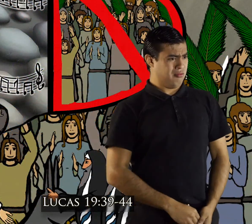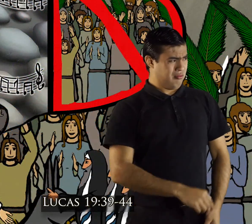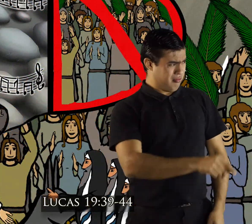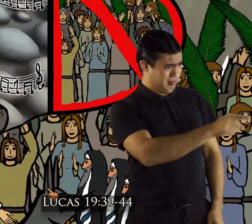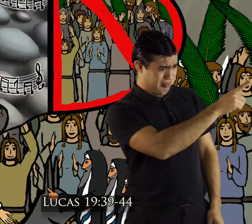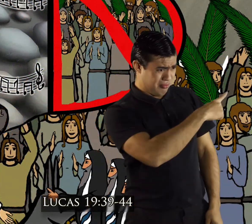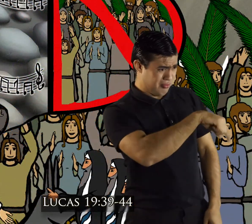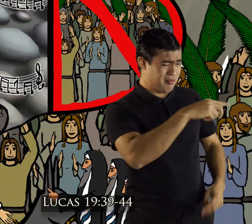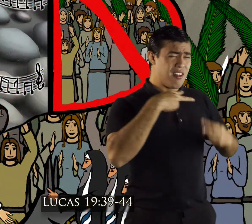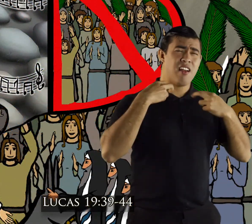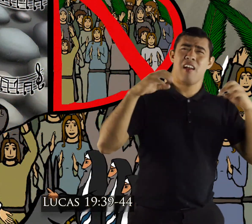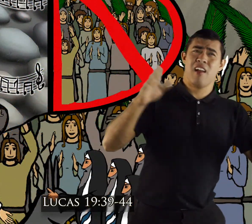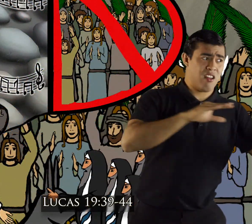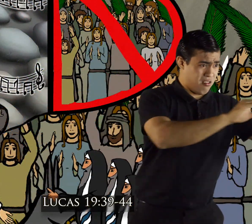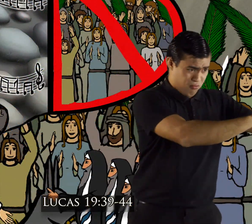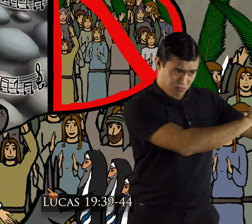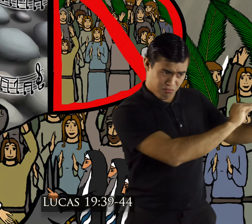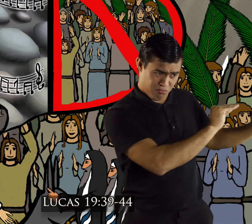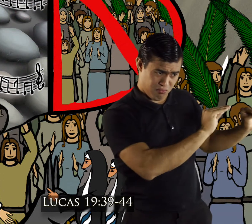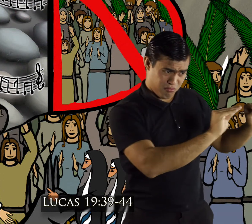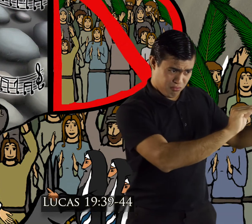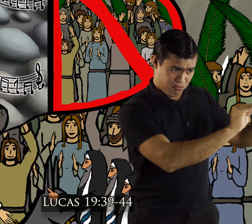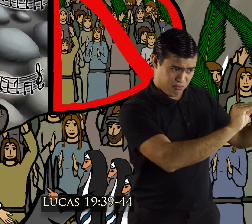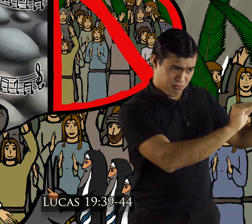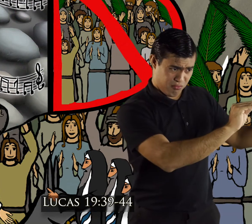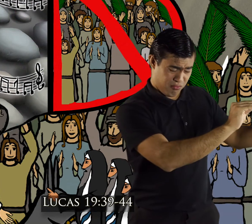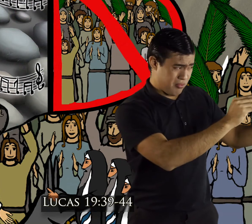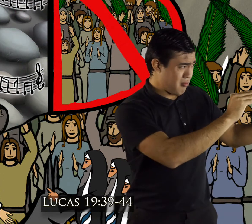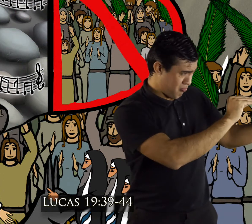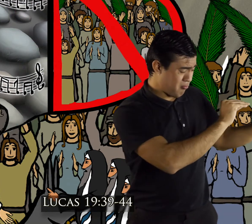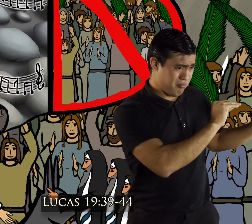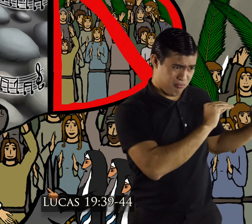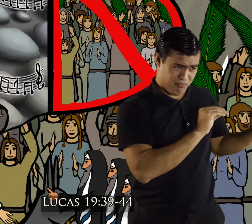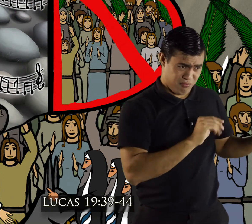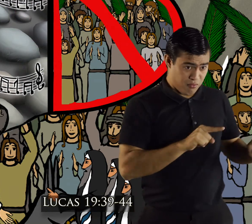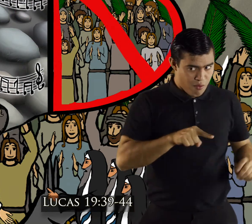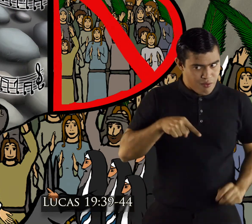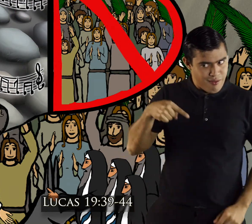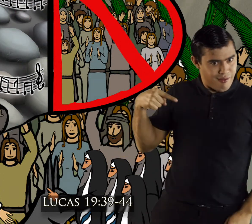Jesús les respondió: Si ellos se callan, las piedras gritarán y cantarán.